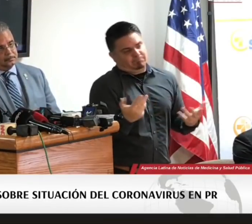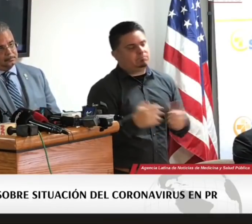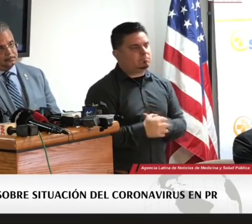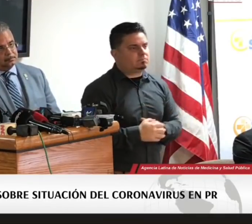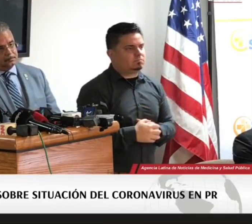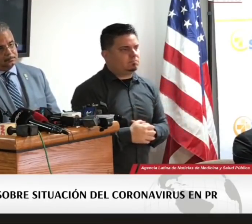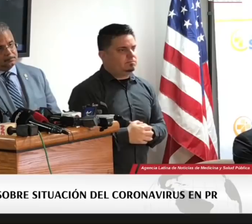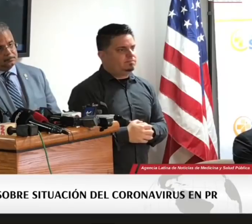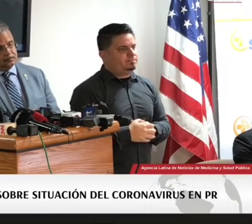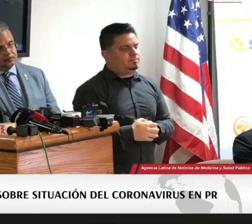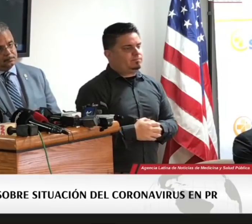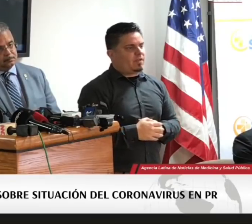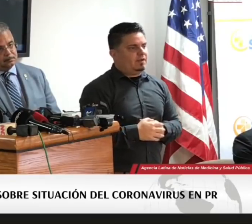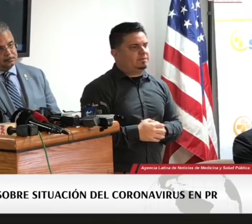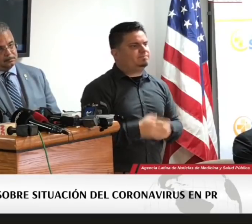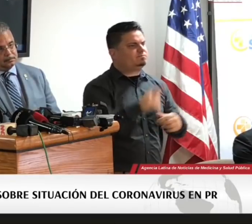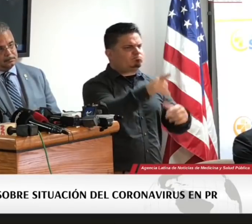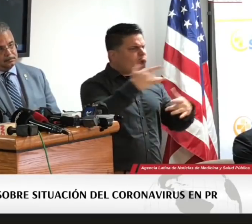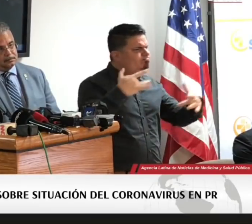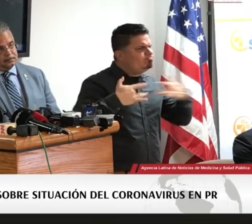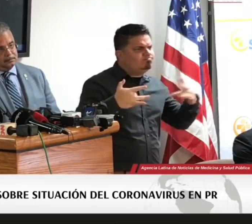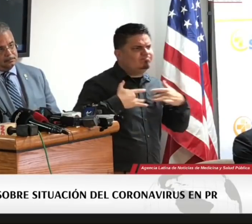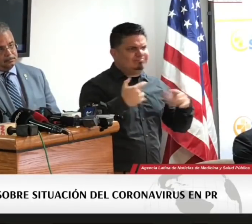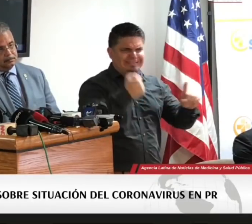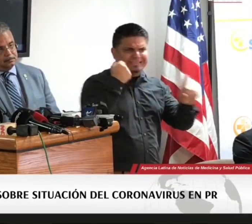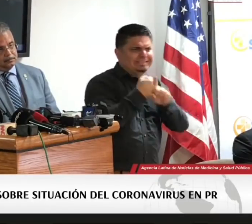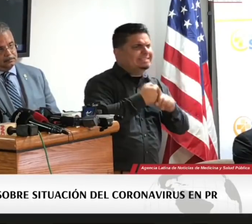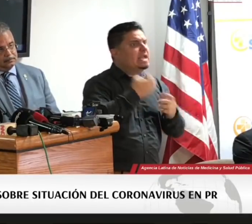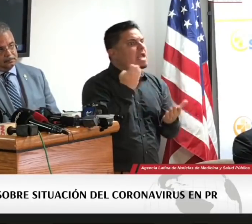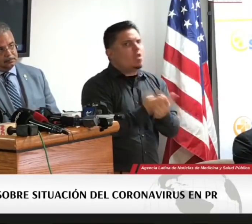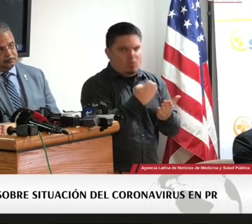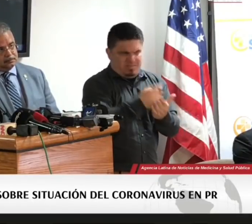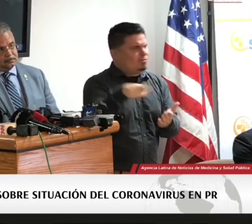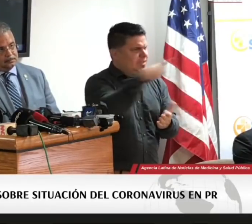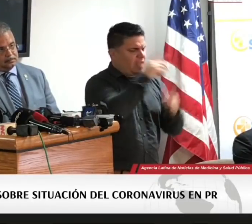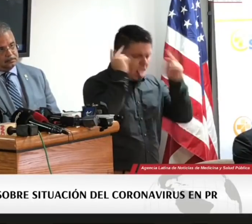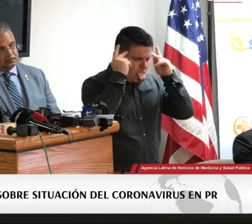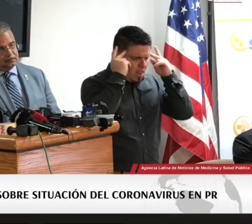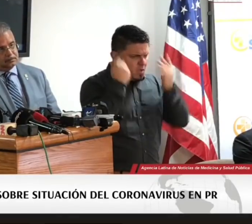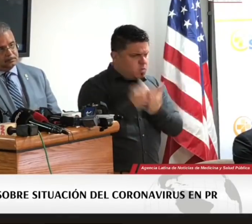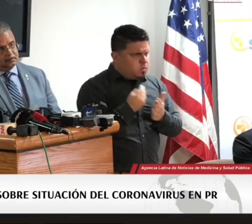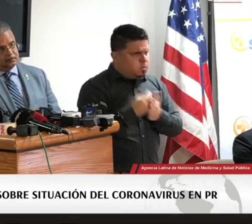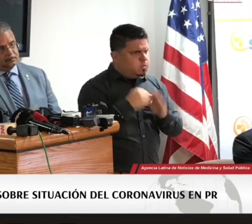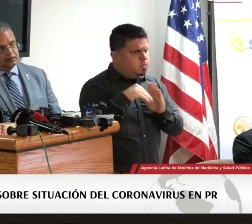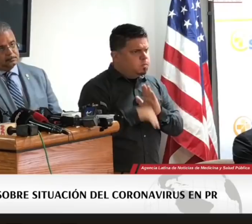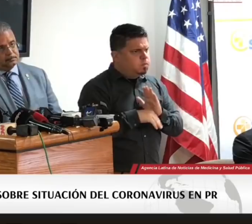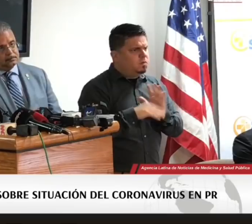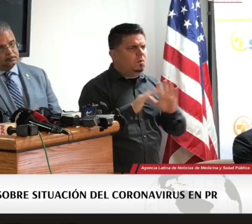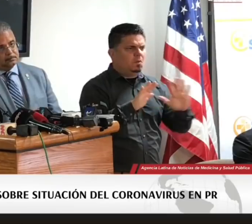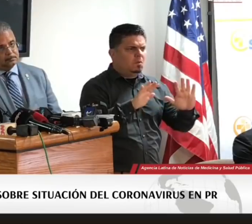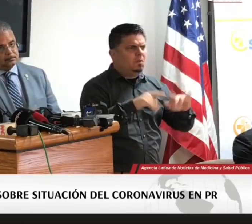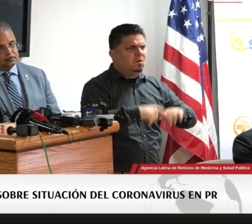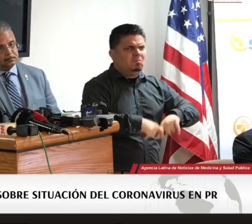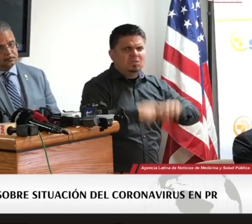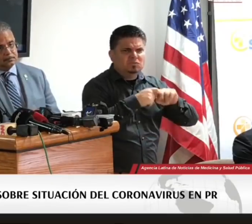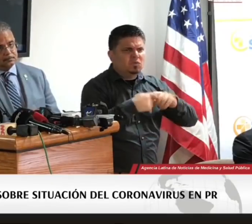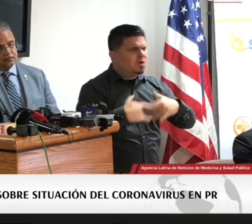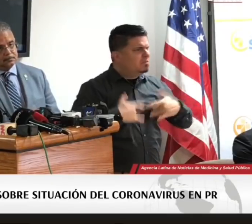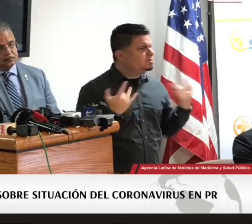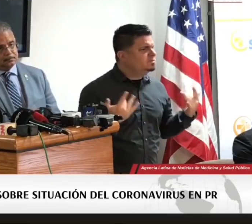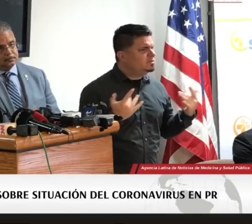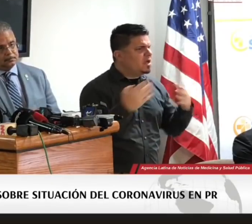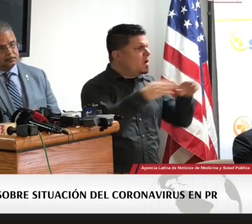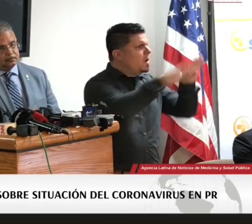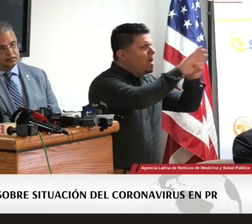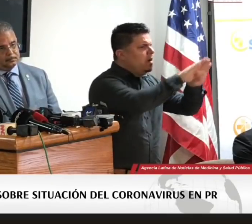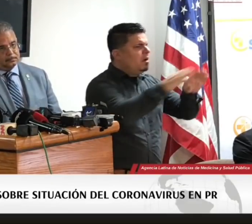Esa preocupación del impacto económico ante la suspensión de las actividades o el cierre parcial de los espacios, ¿verdad?, donde se aglutinan